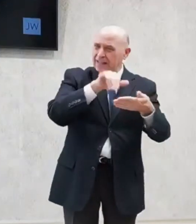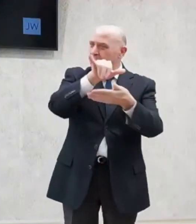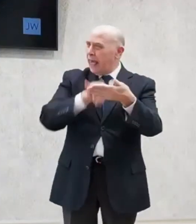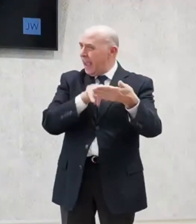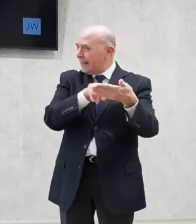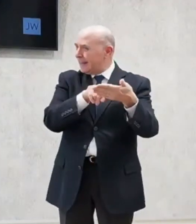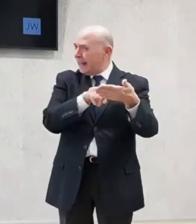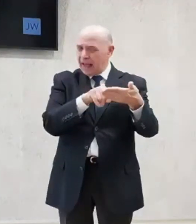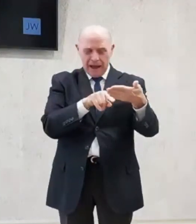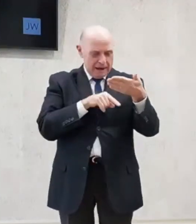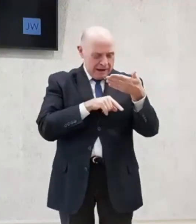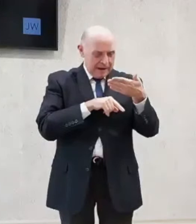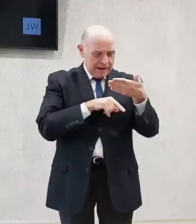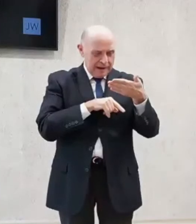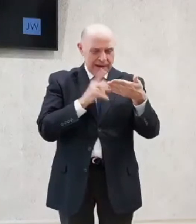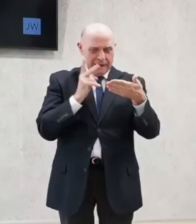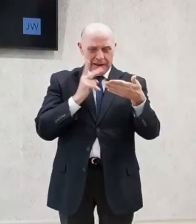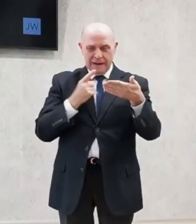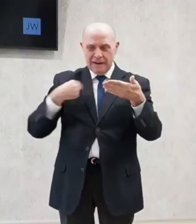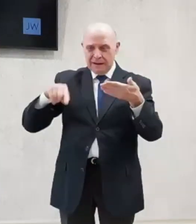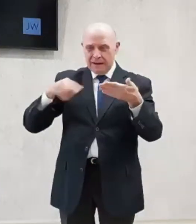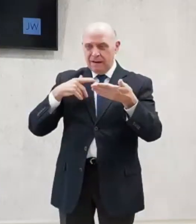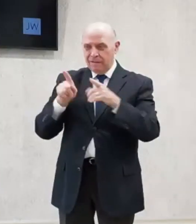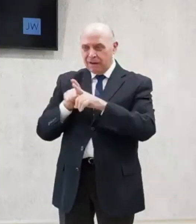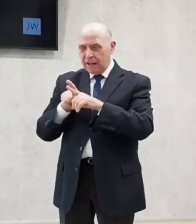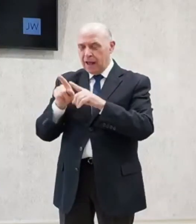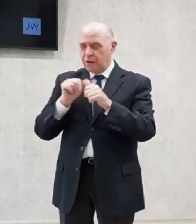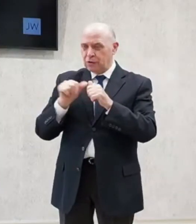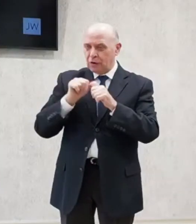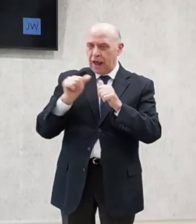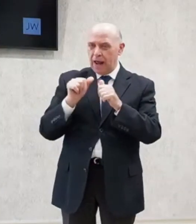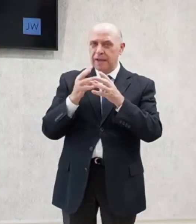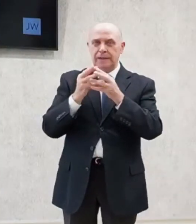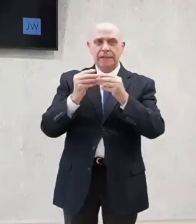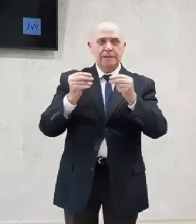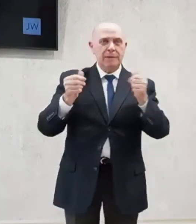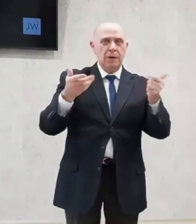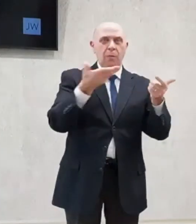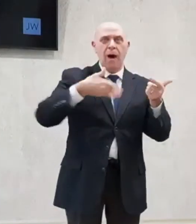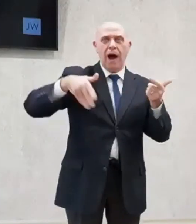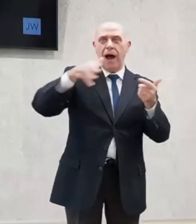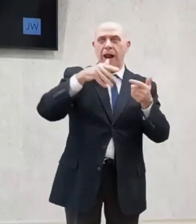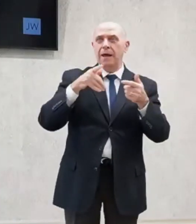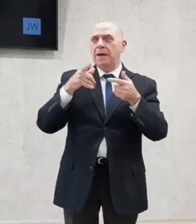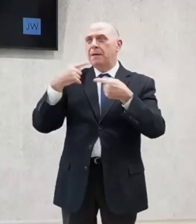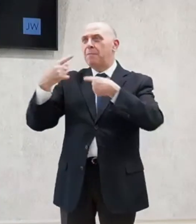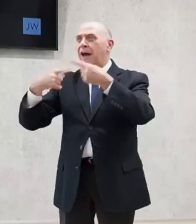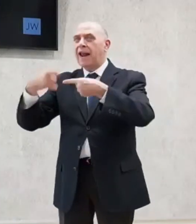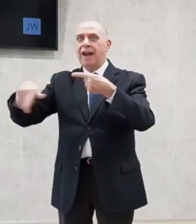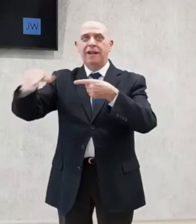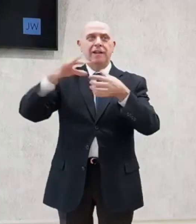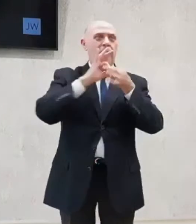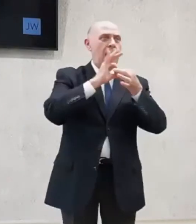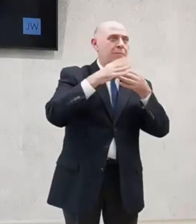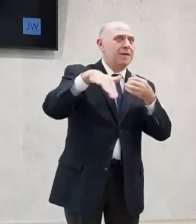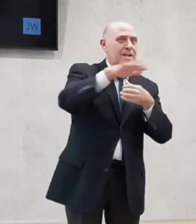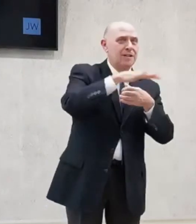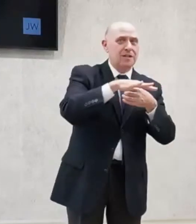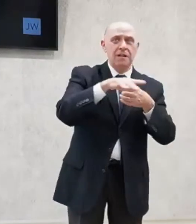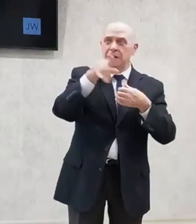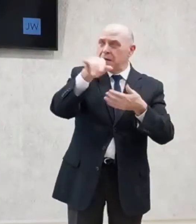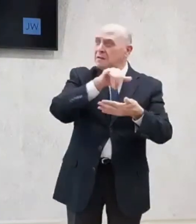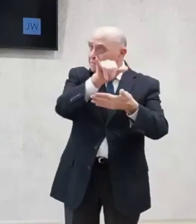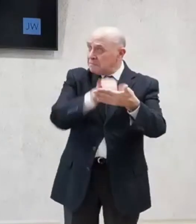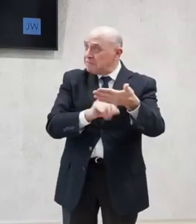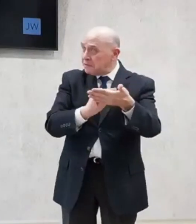lettera i nostri fratelli e sorelle spirituali i nostri parenti i nostri amici gli altri scriverebbero